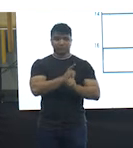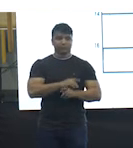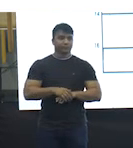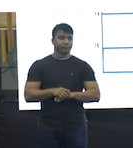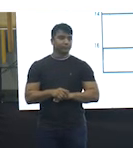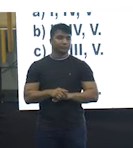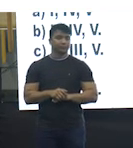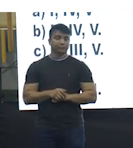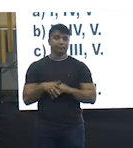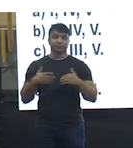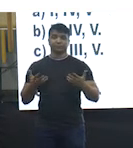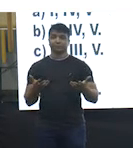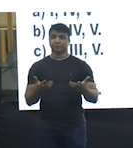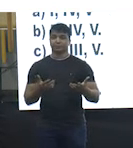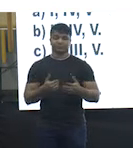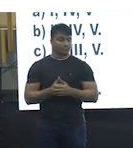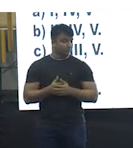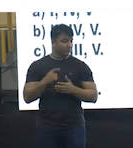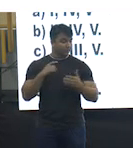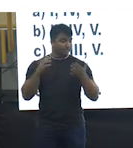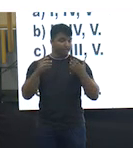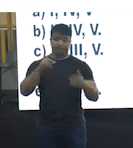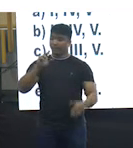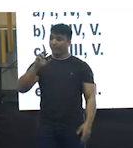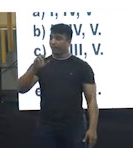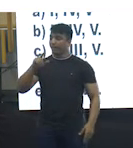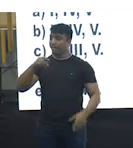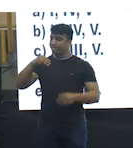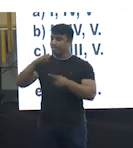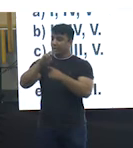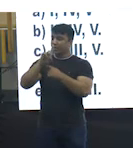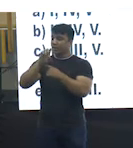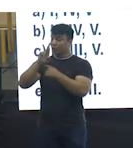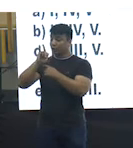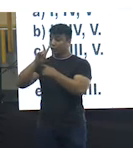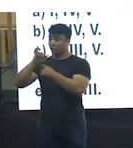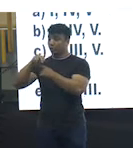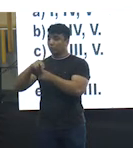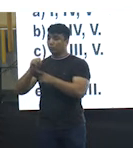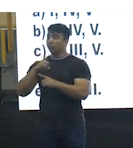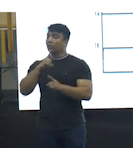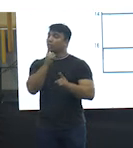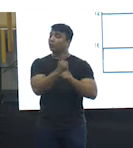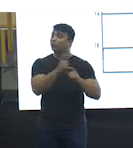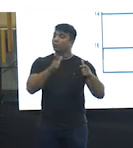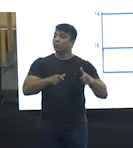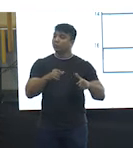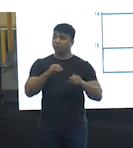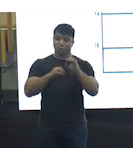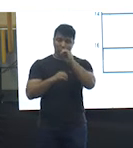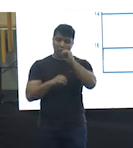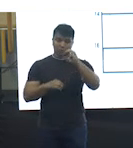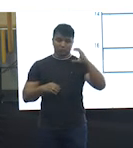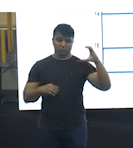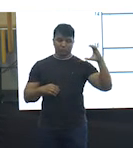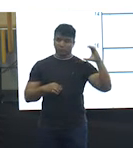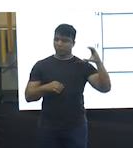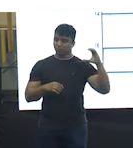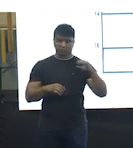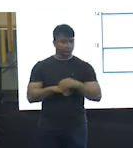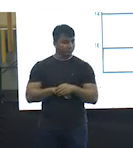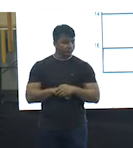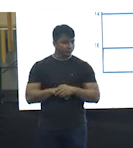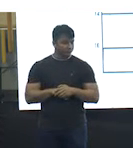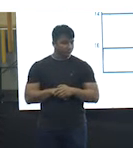Ok? Então, em relação ao meridiano de Greenwich, o Nordeste está situado no hemisfério ocidental. Pessoal, não é só o Nordeste,